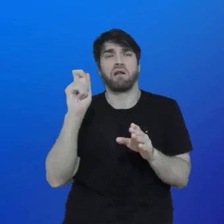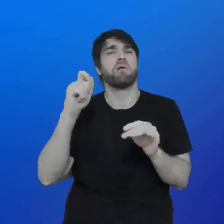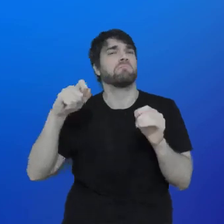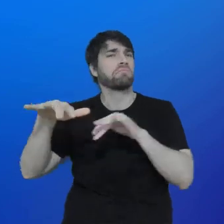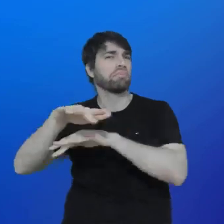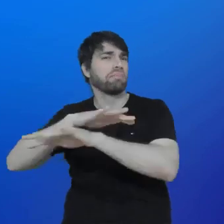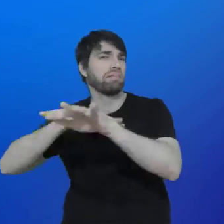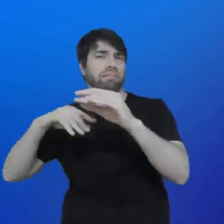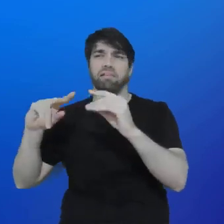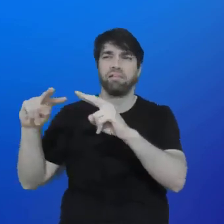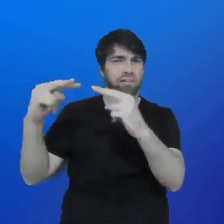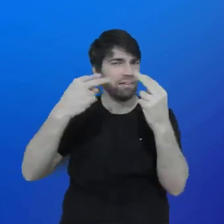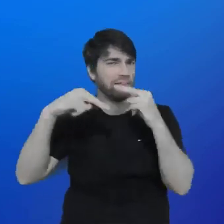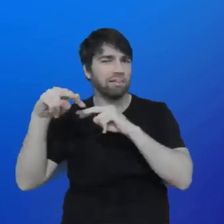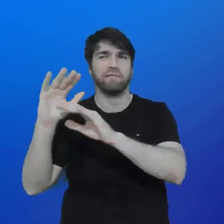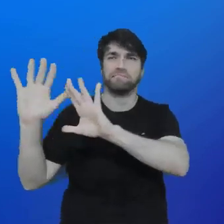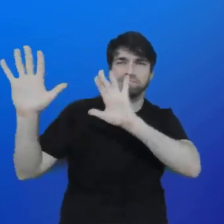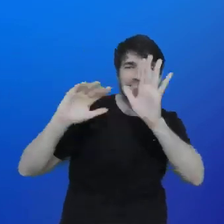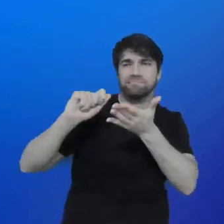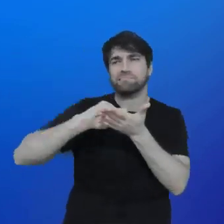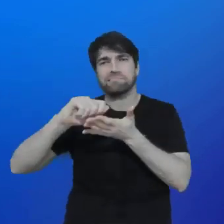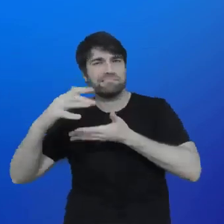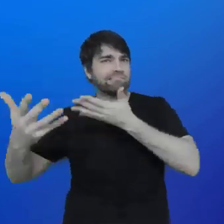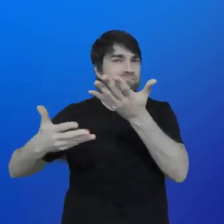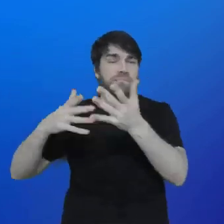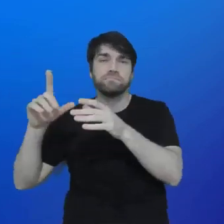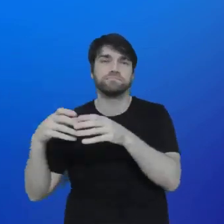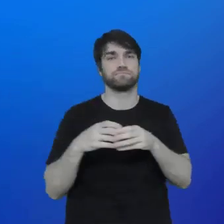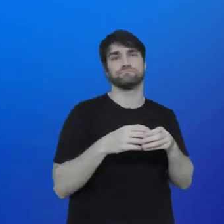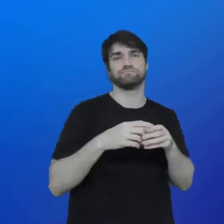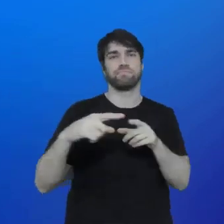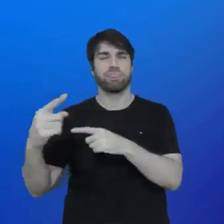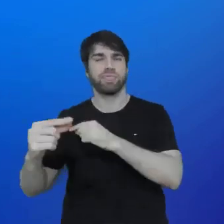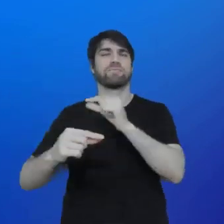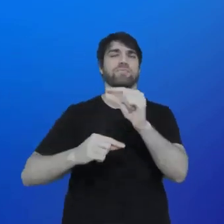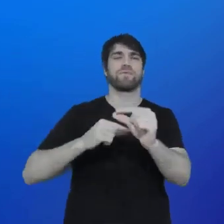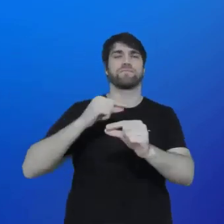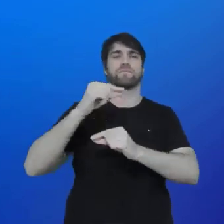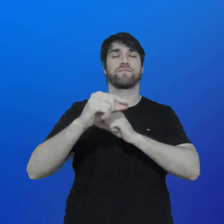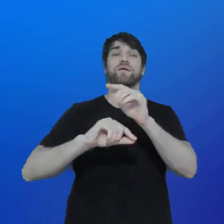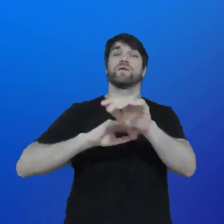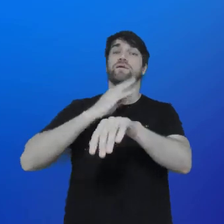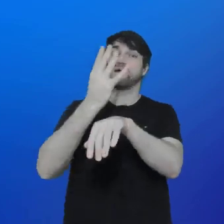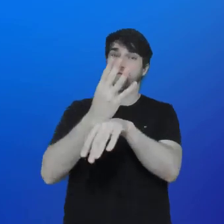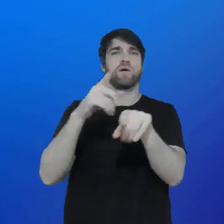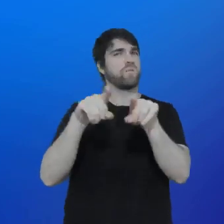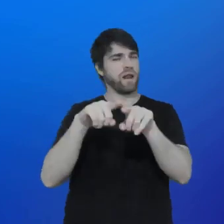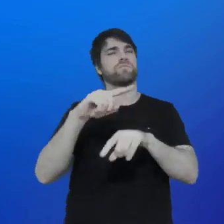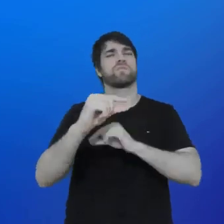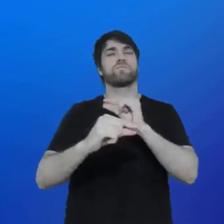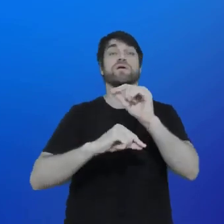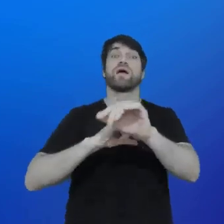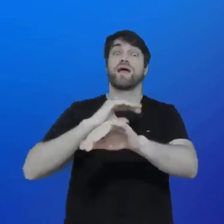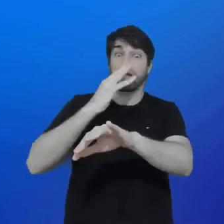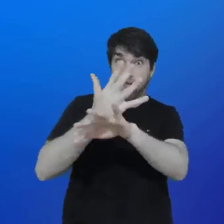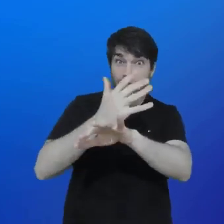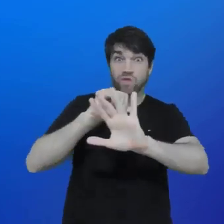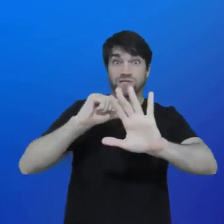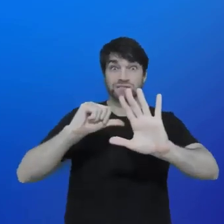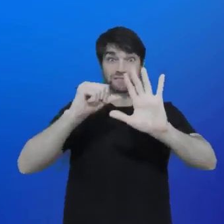y pueden intercambiar y compartir. De esta forma, de a poco, se llega a cuarto año, donde la situación es la misma, y